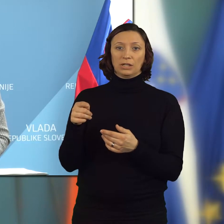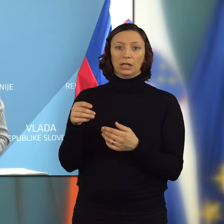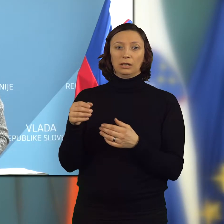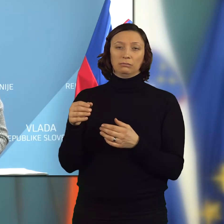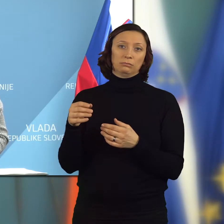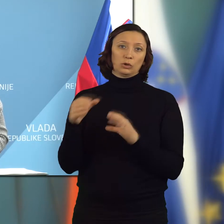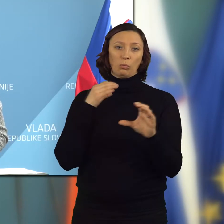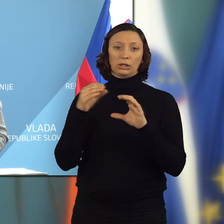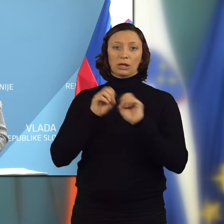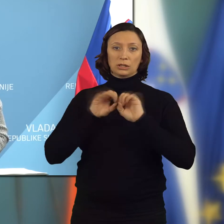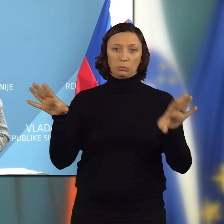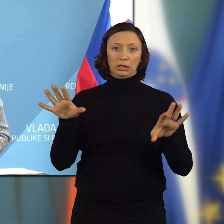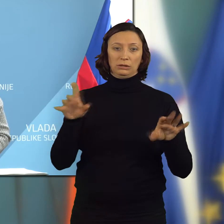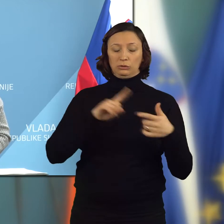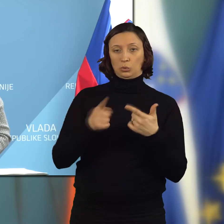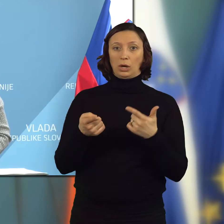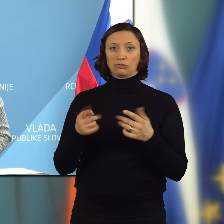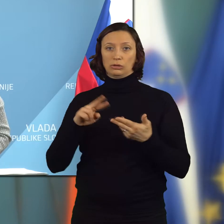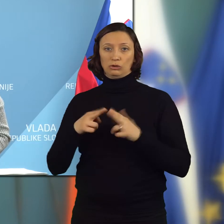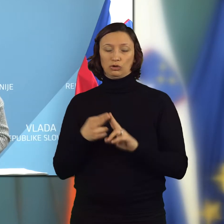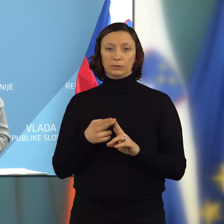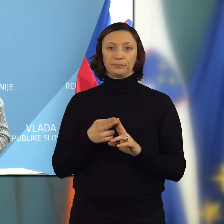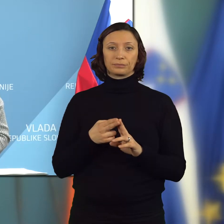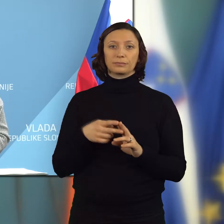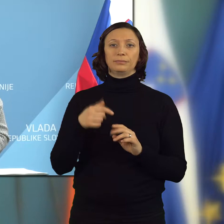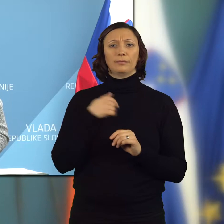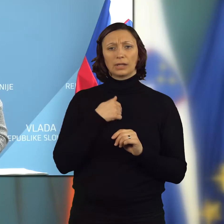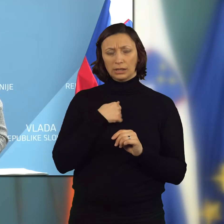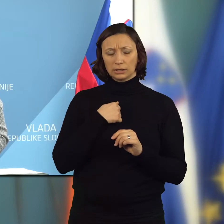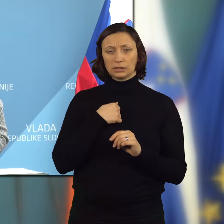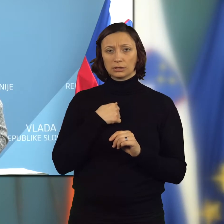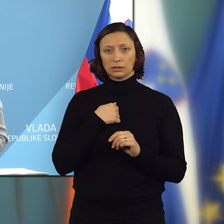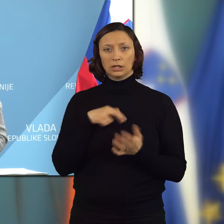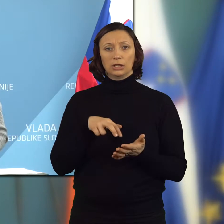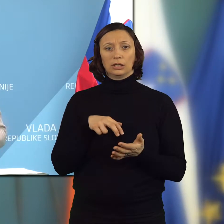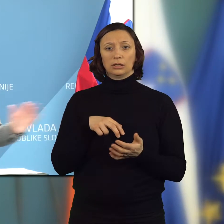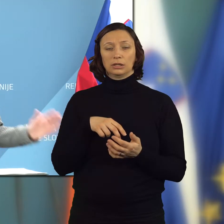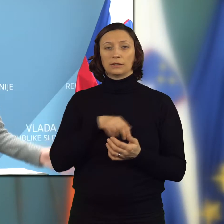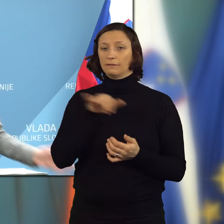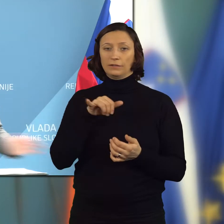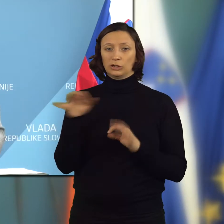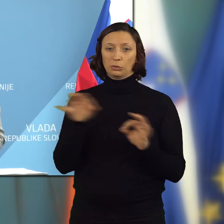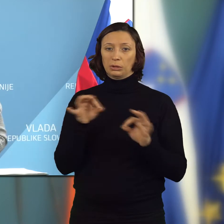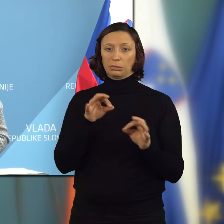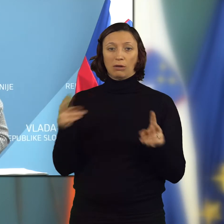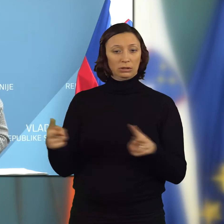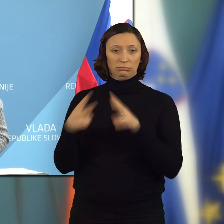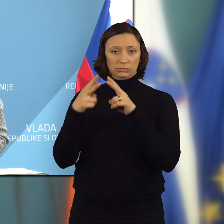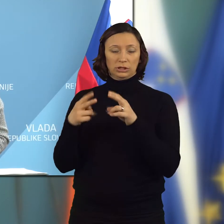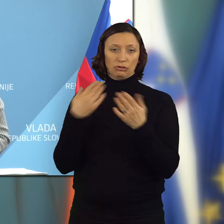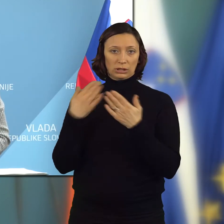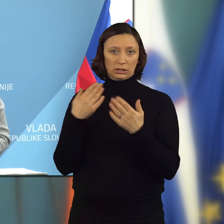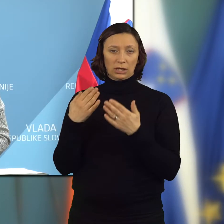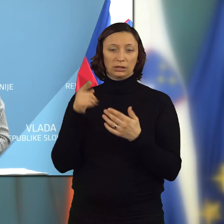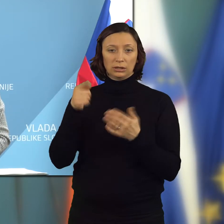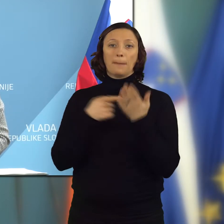te konverzacije v medijih tako ali drugače. Jaz še vseeno sem se vedno pripravljena sestati